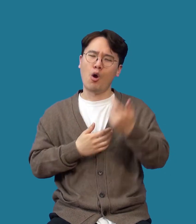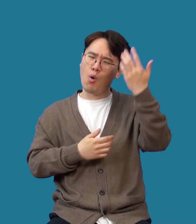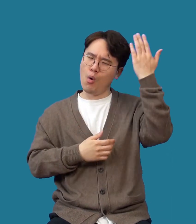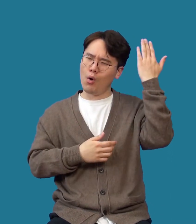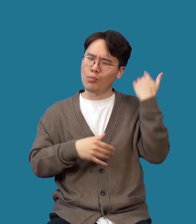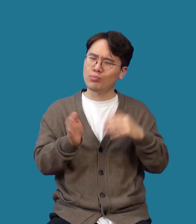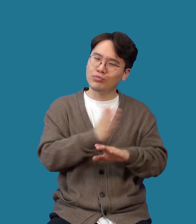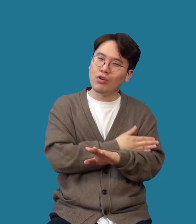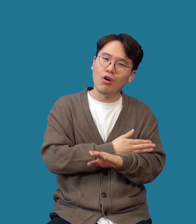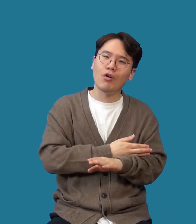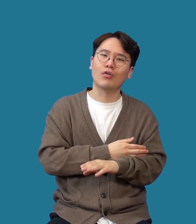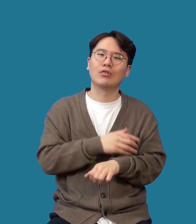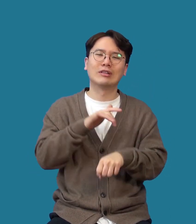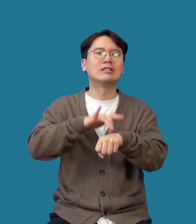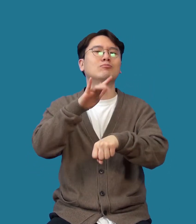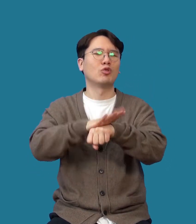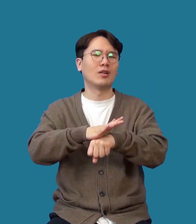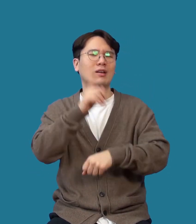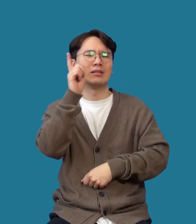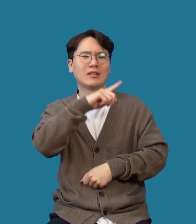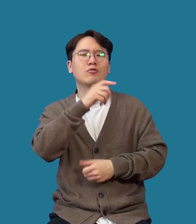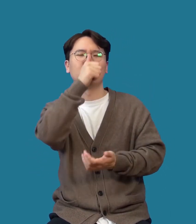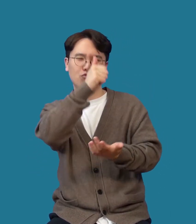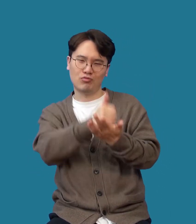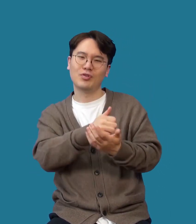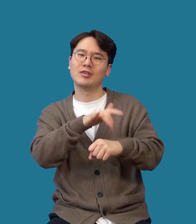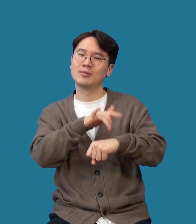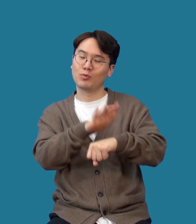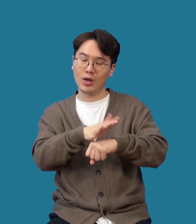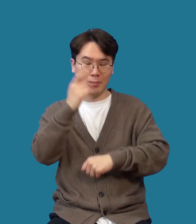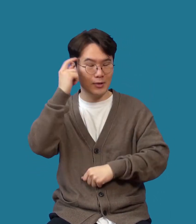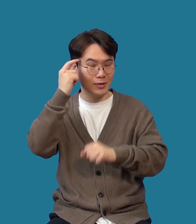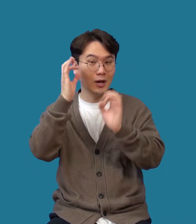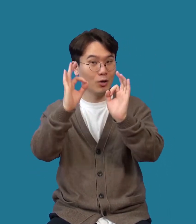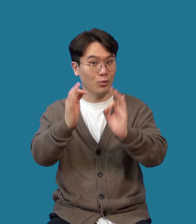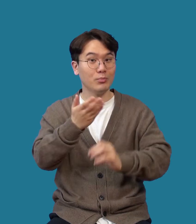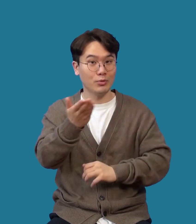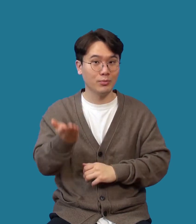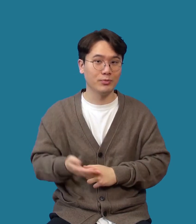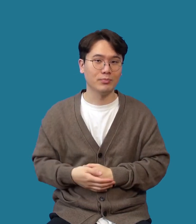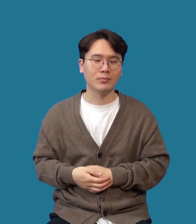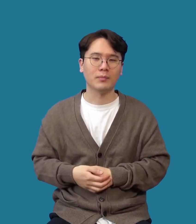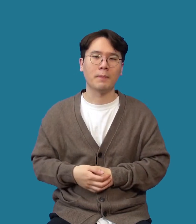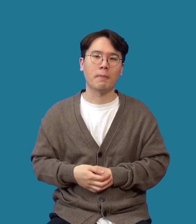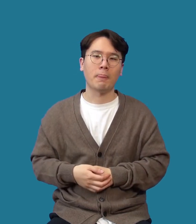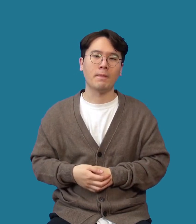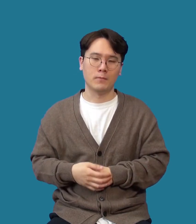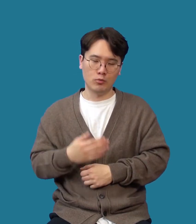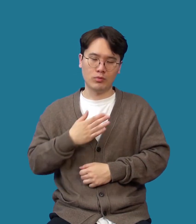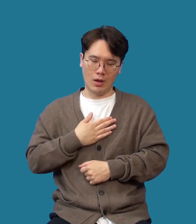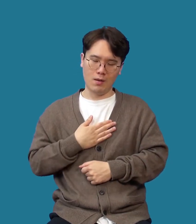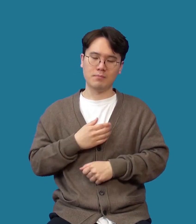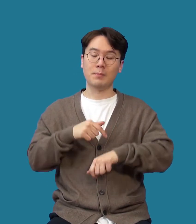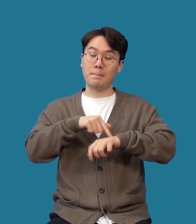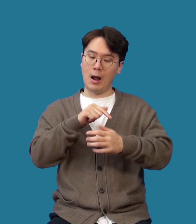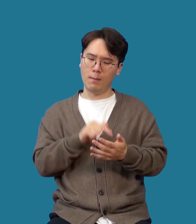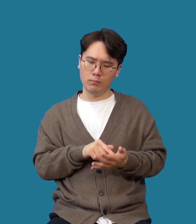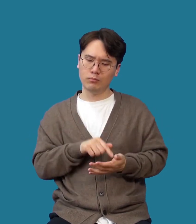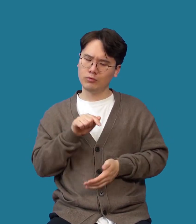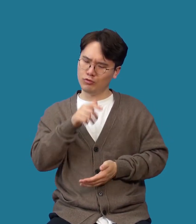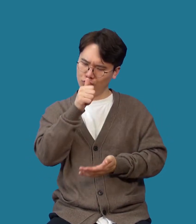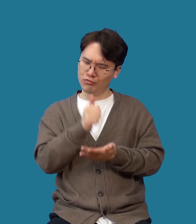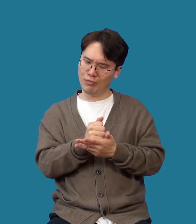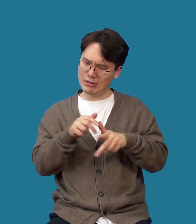있는 죄악된 습관 하나를 떠올려 보십시오. 그리고 마음으로 내가 이걸 버릴 수 있겠는가 한번